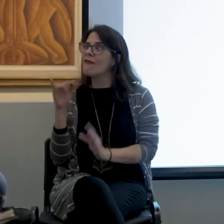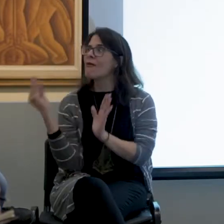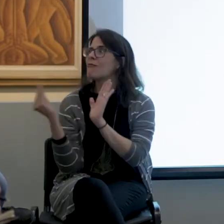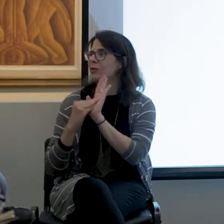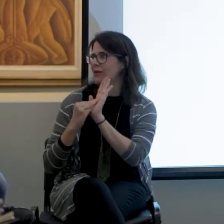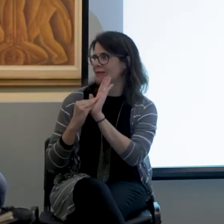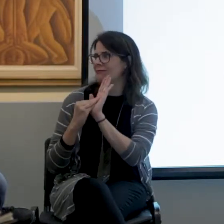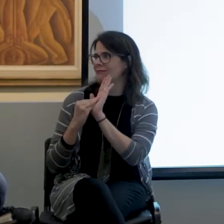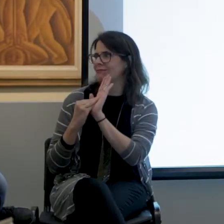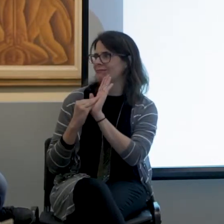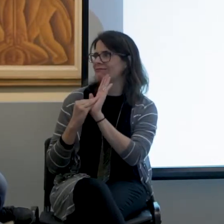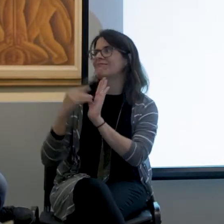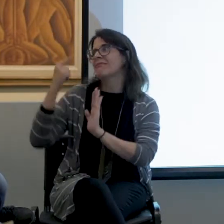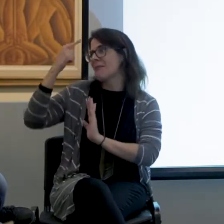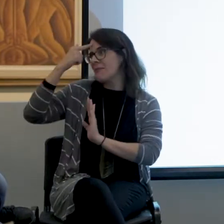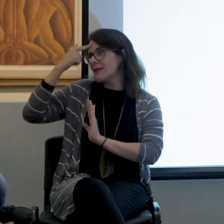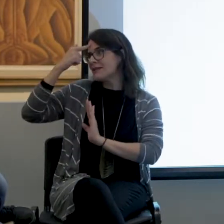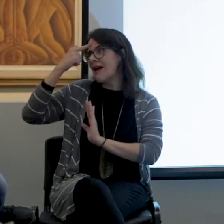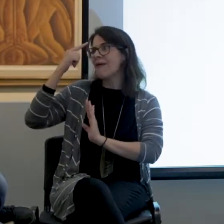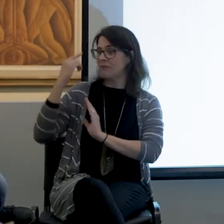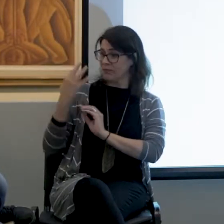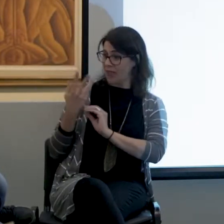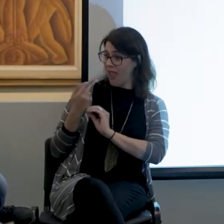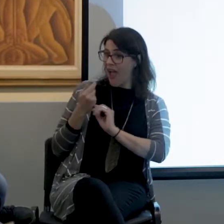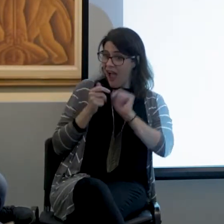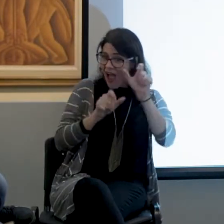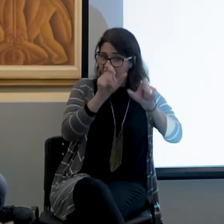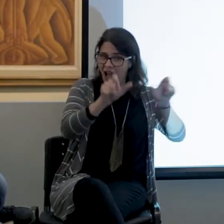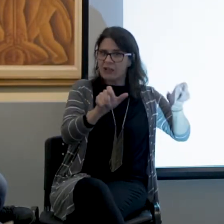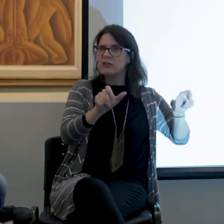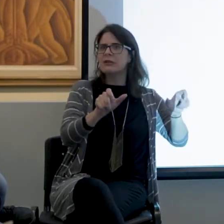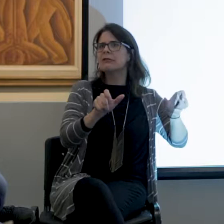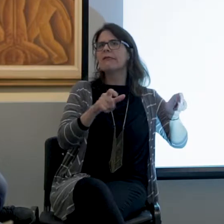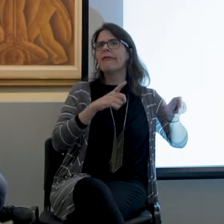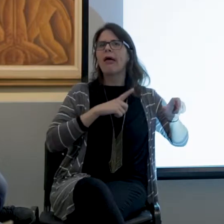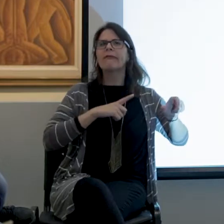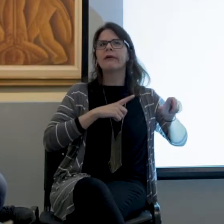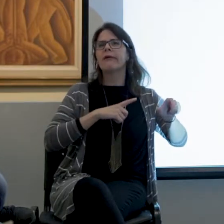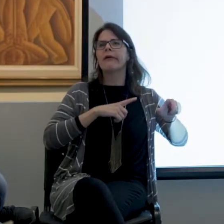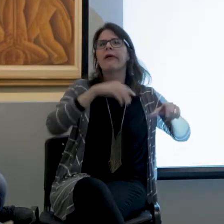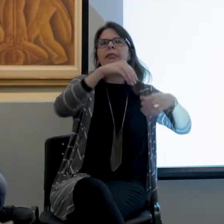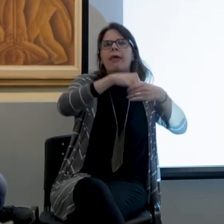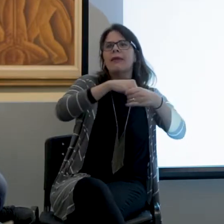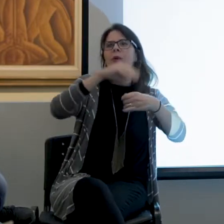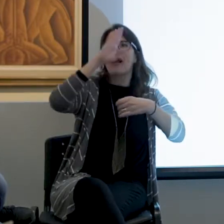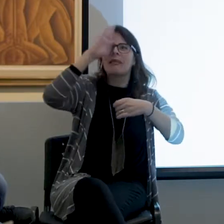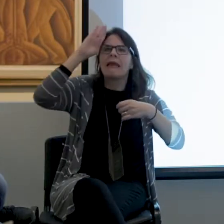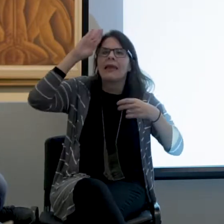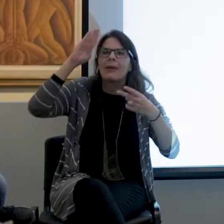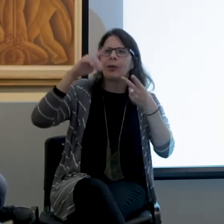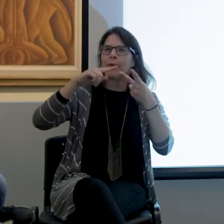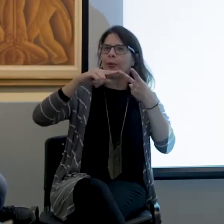artistas, ou ficava fechado dentro das academias, ou qualquer coisa assim.